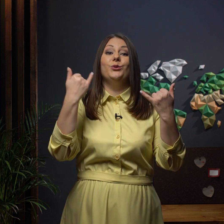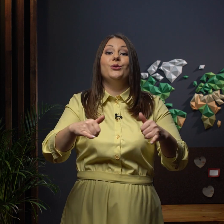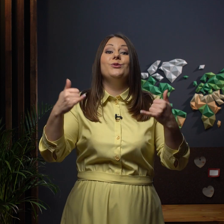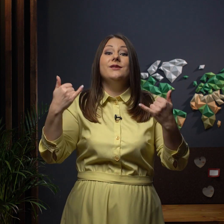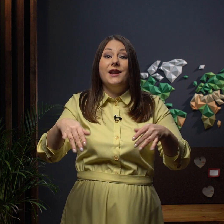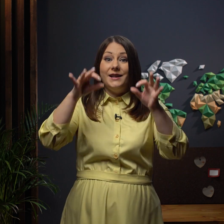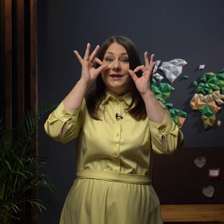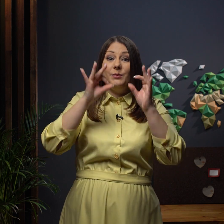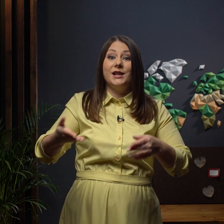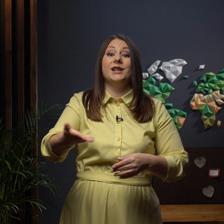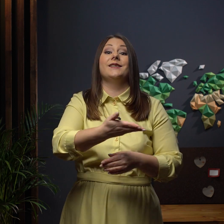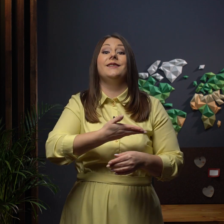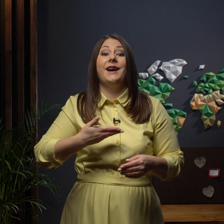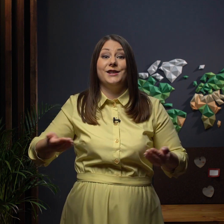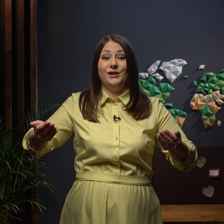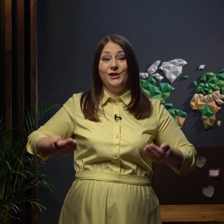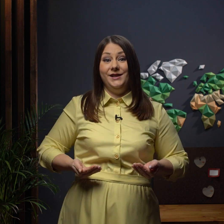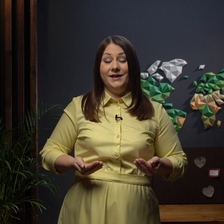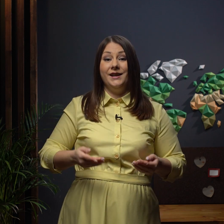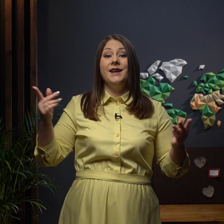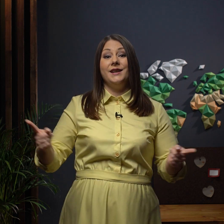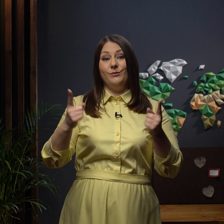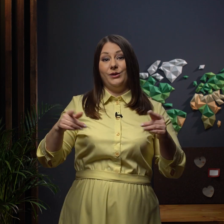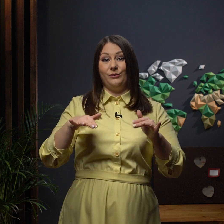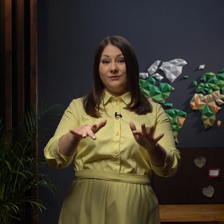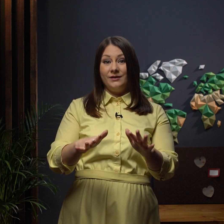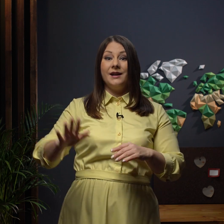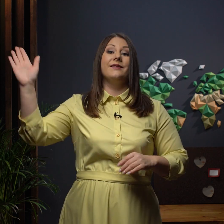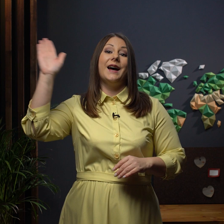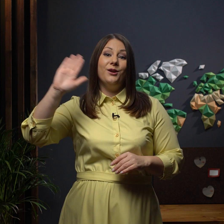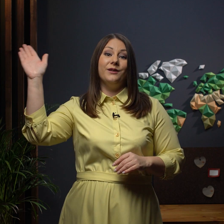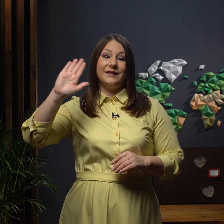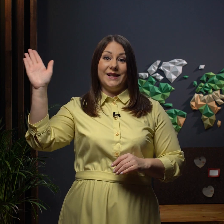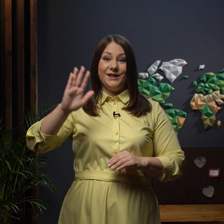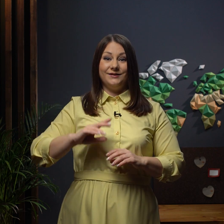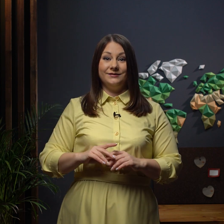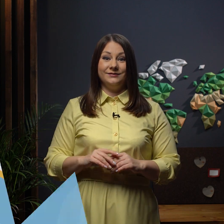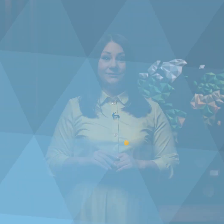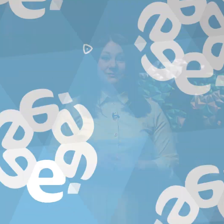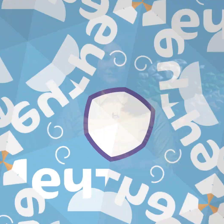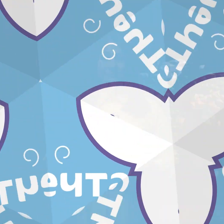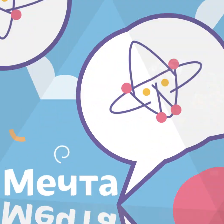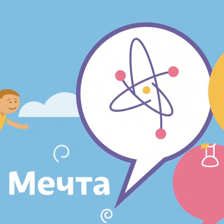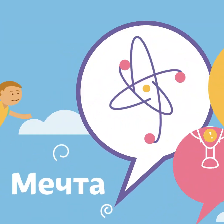потомки будут удивляться и поражаться нашей жизни и быту. До новых встреч!